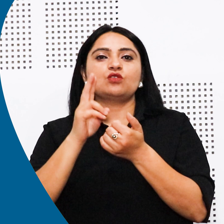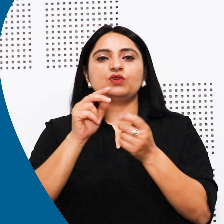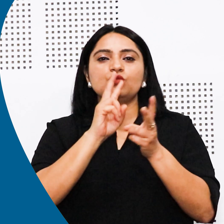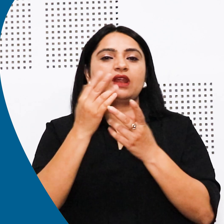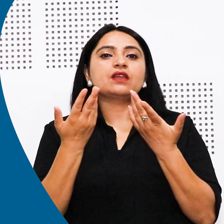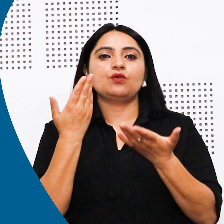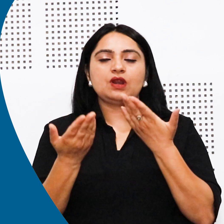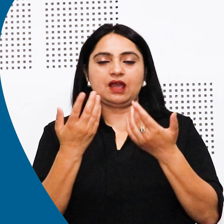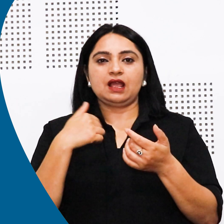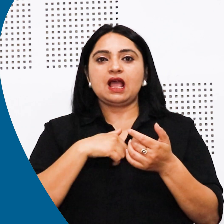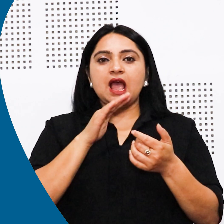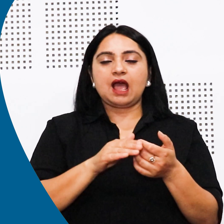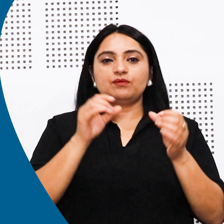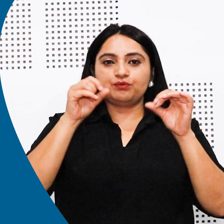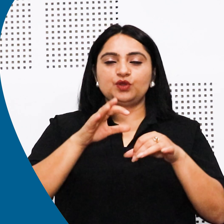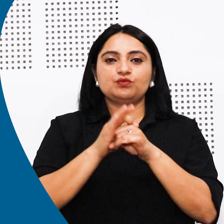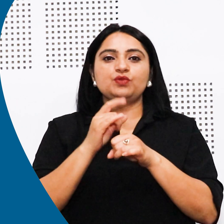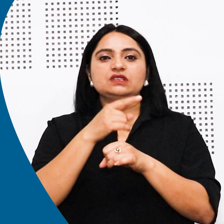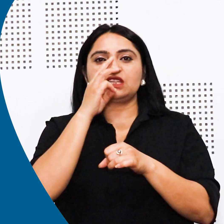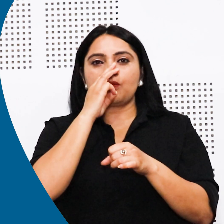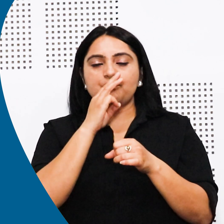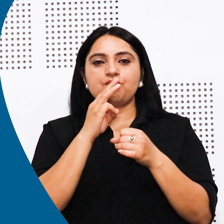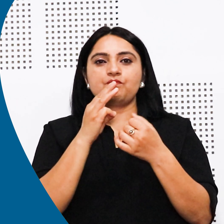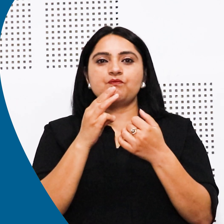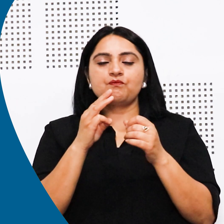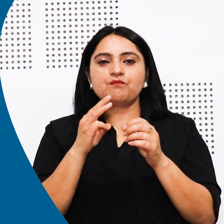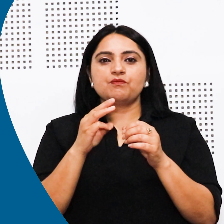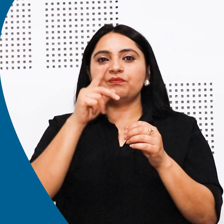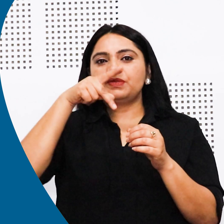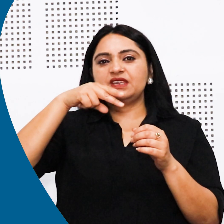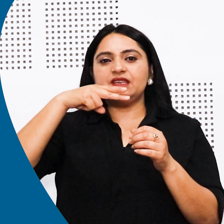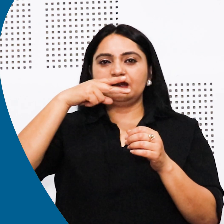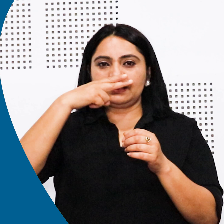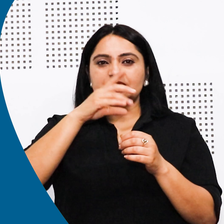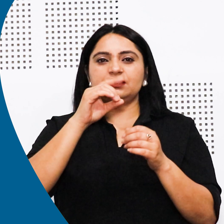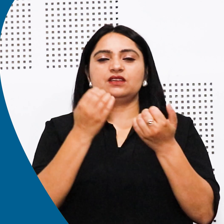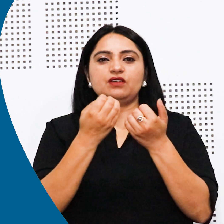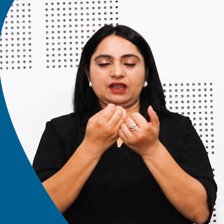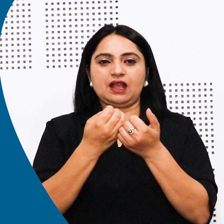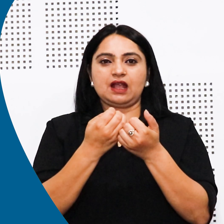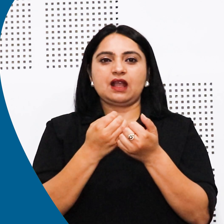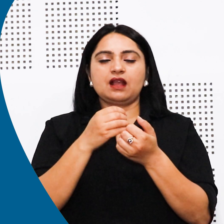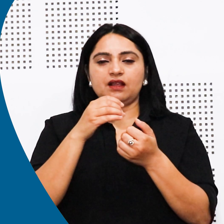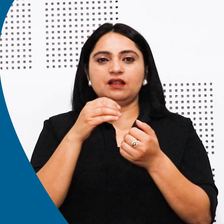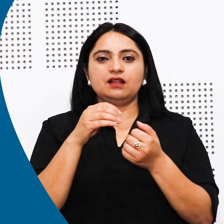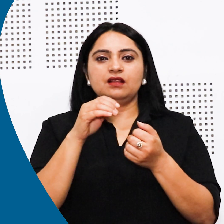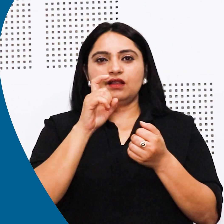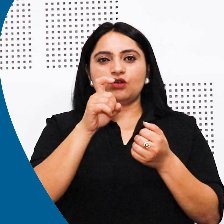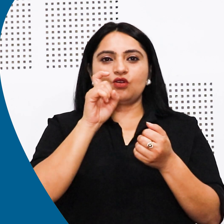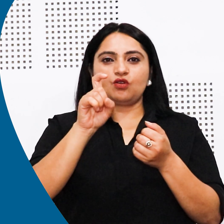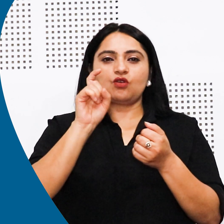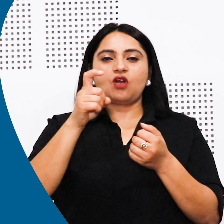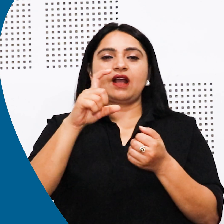के होला? हामीले विपद व्यवस्थापनमा विद्यावारिधि गर्नुभएका डाक्टर गंगालाल तुलाधरलाई सोधेका छौं। यसले